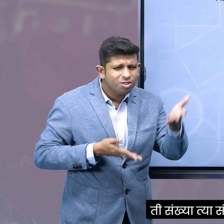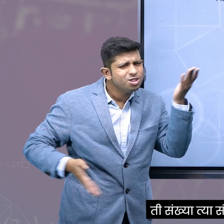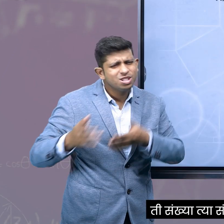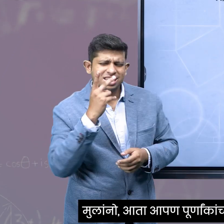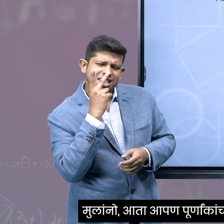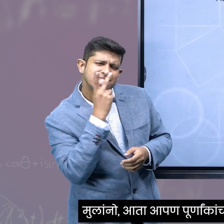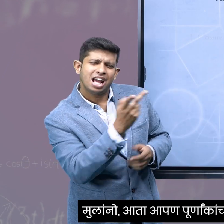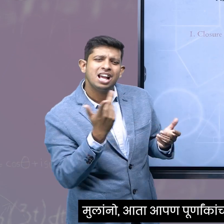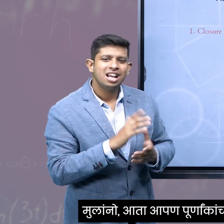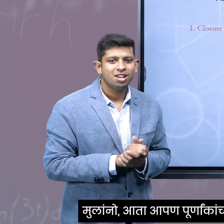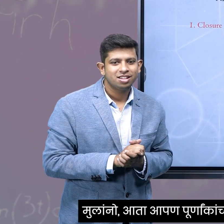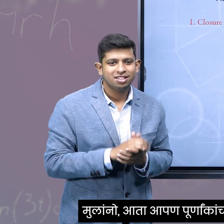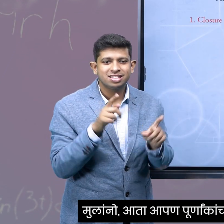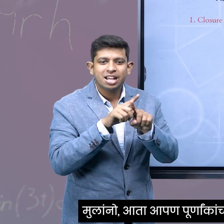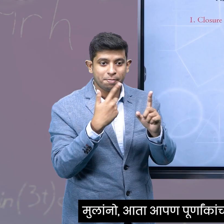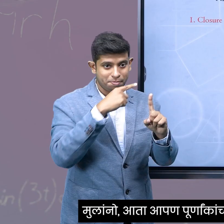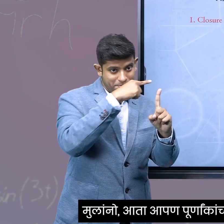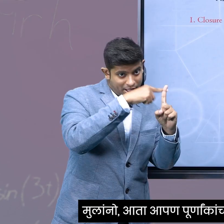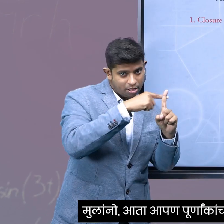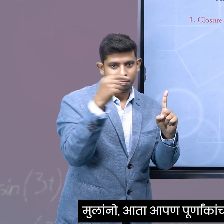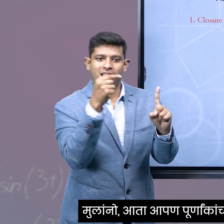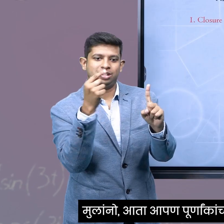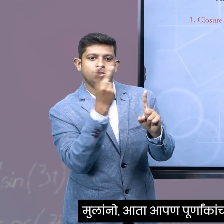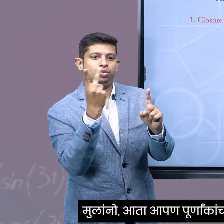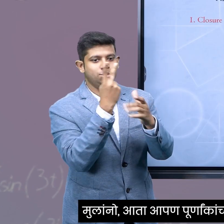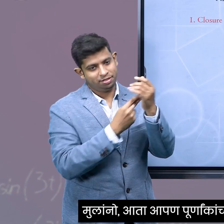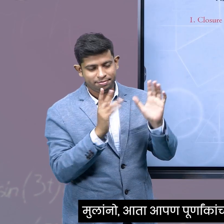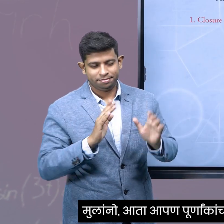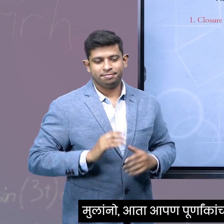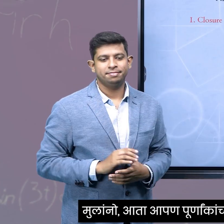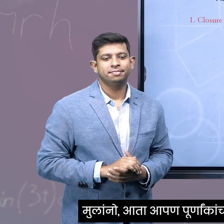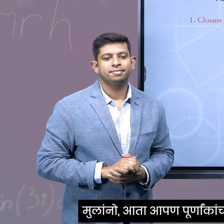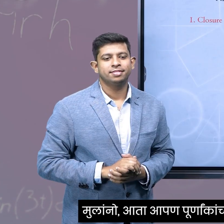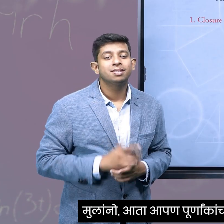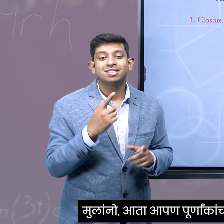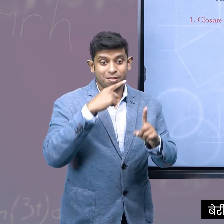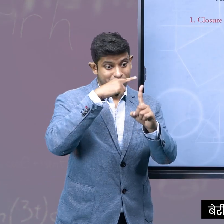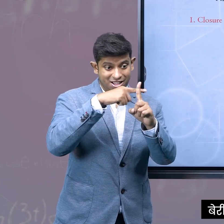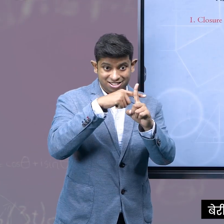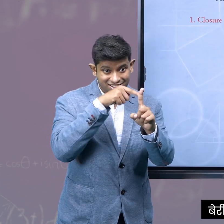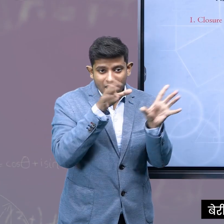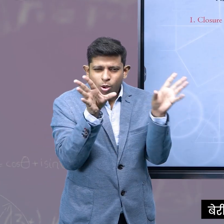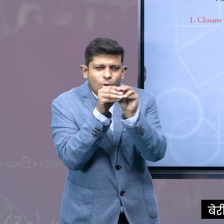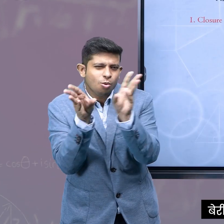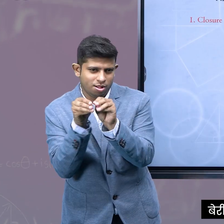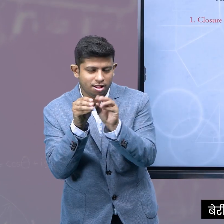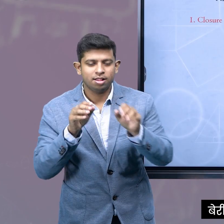असते. मुलांनो, आता आपण पूर्णांकांच्या बेरीज आणि वजाबाकीचे गुणधर्म पाहूया. पहिली, बेरीज अंतर्गत